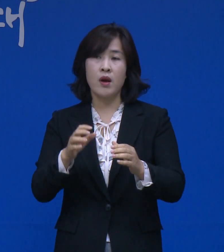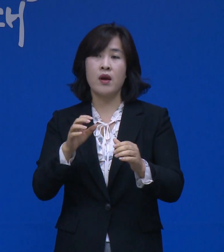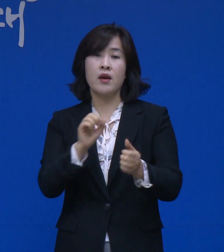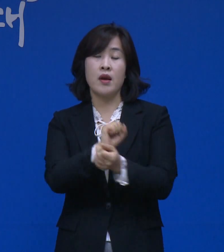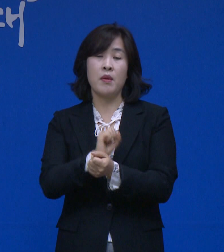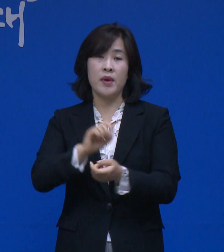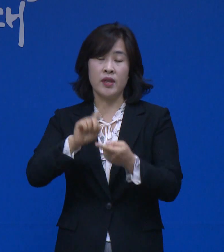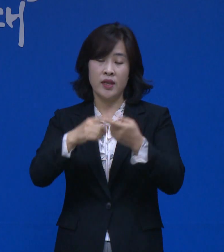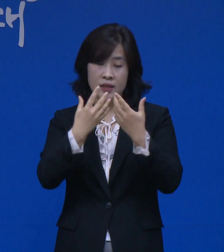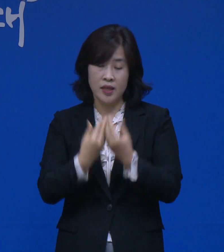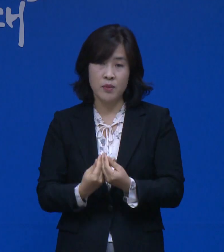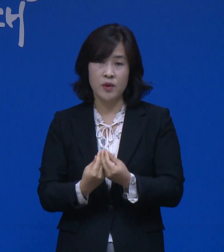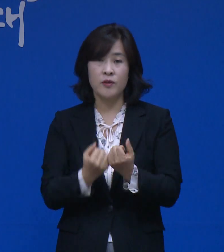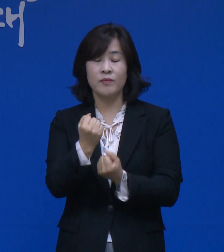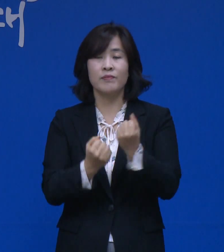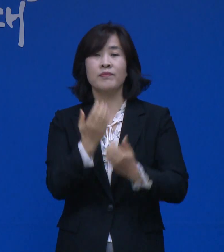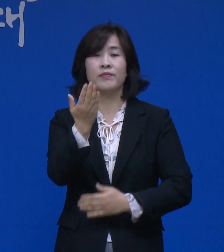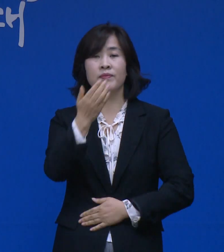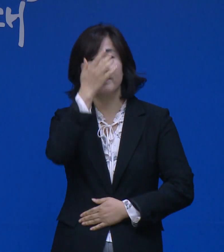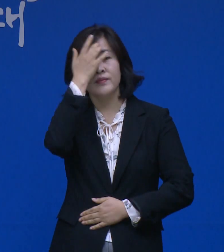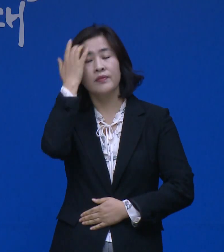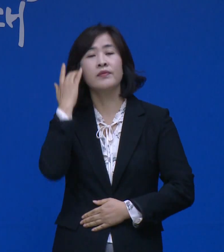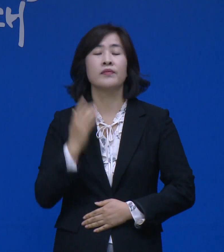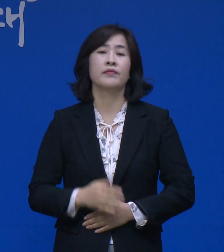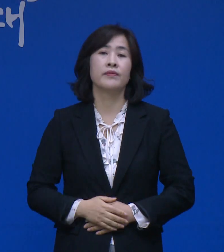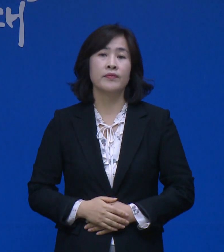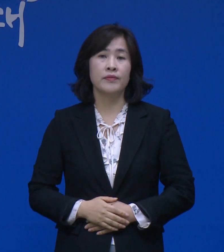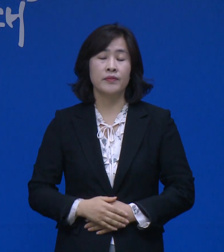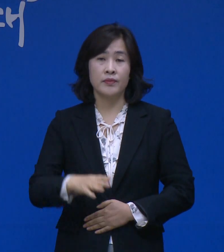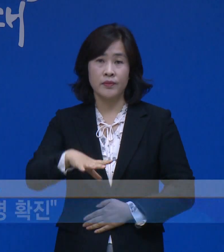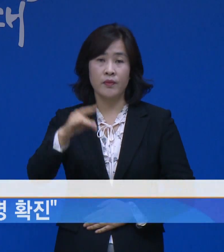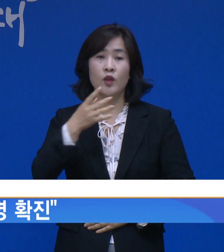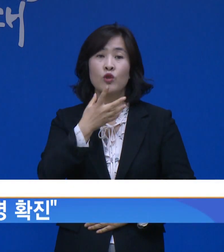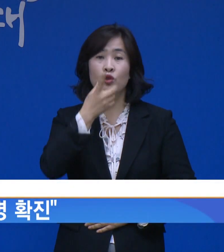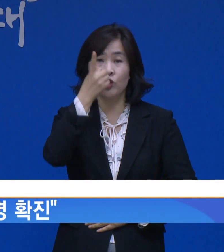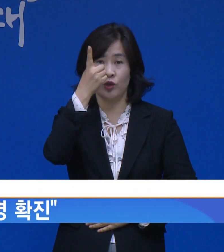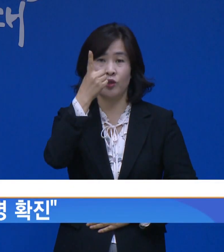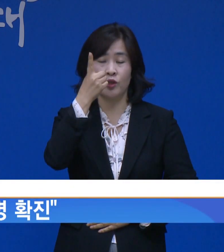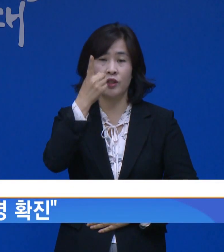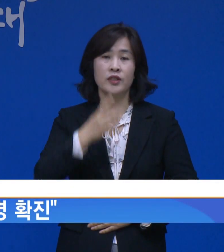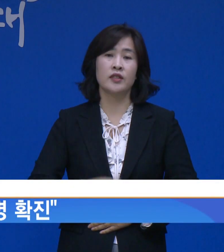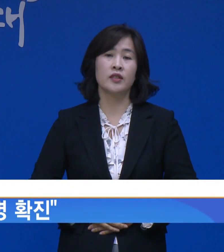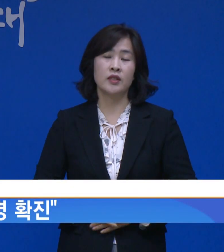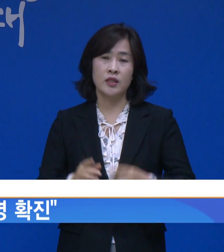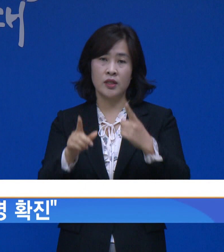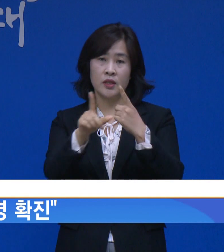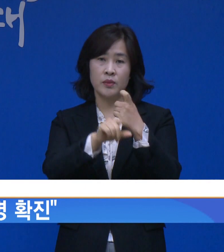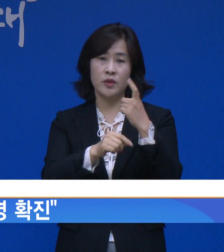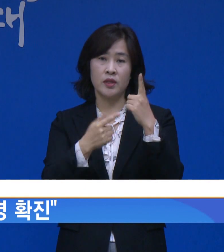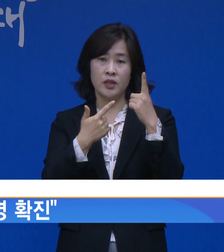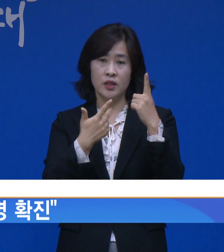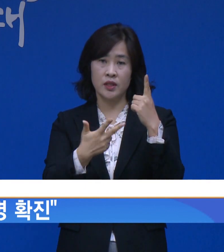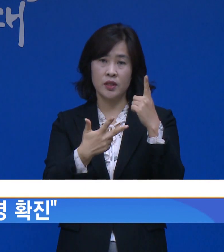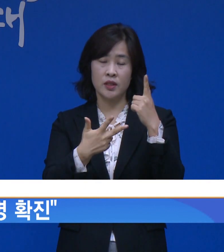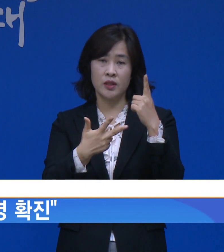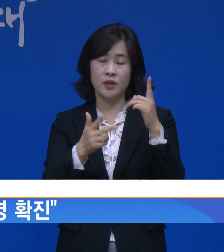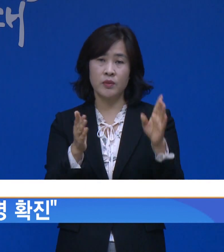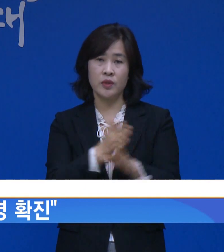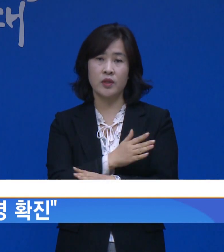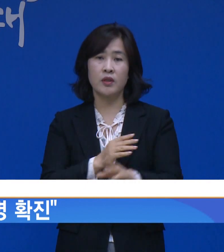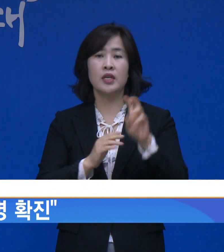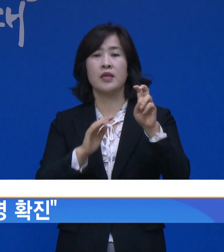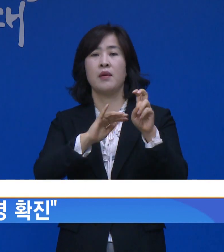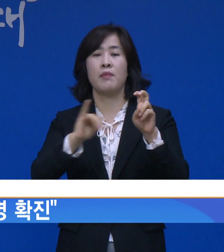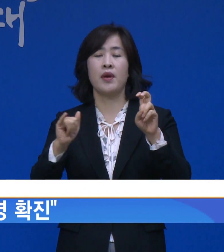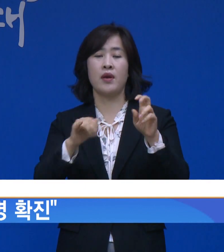감염을 사례별로 말씀드리겠습니다. 먼저 순천시에서 11월 7일부터 총